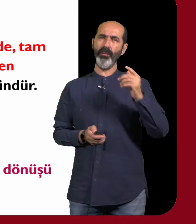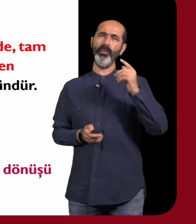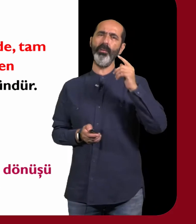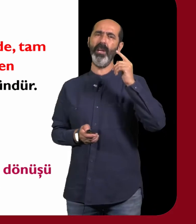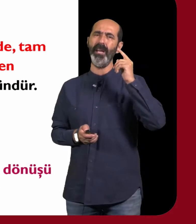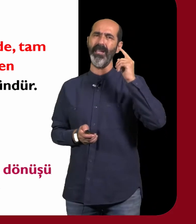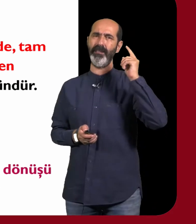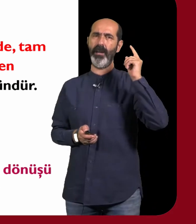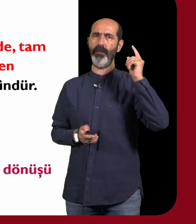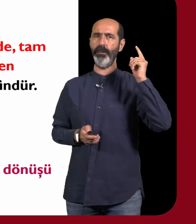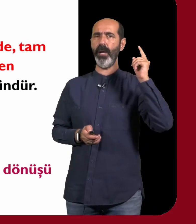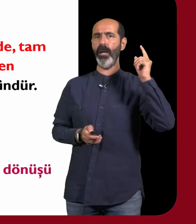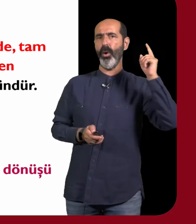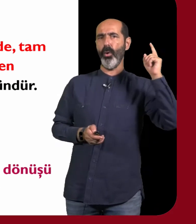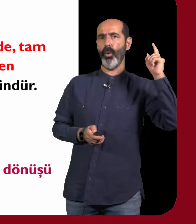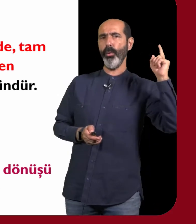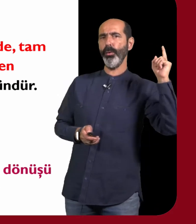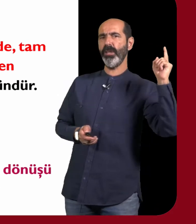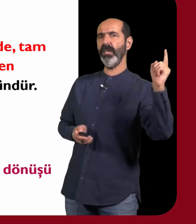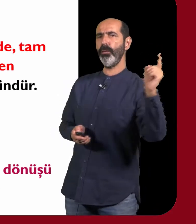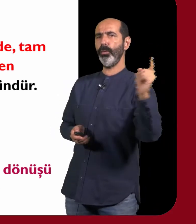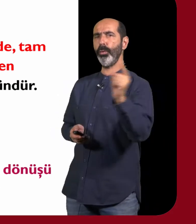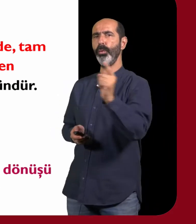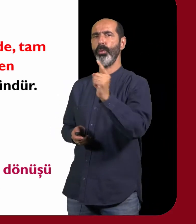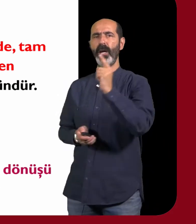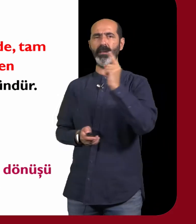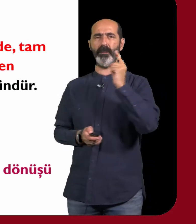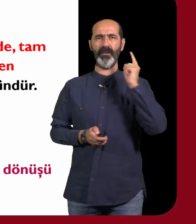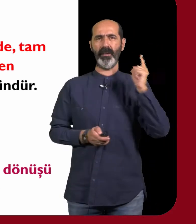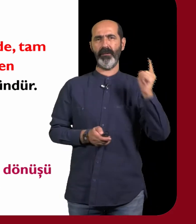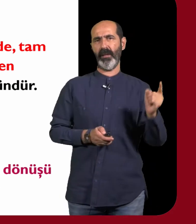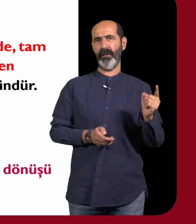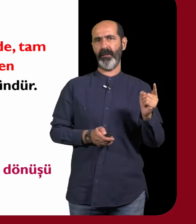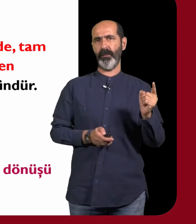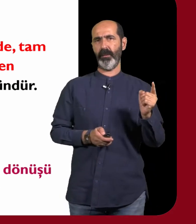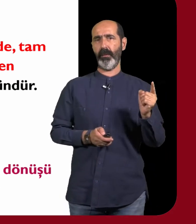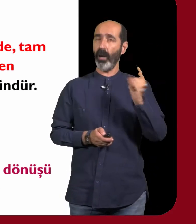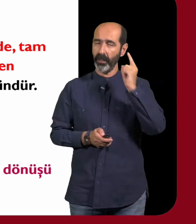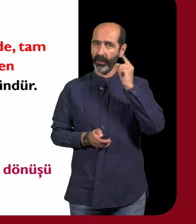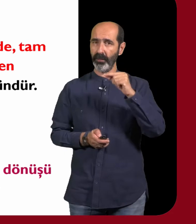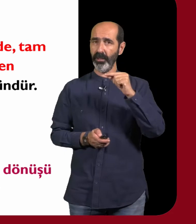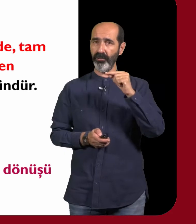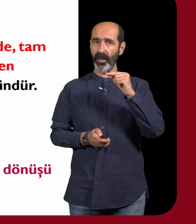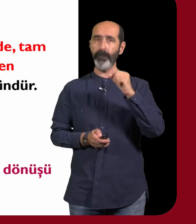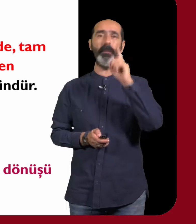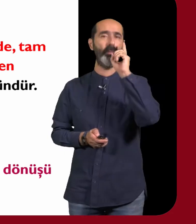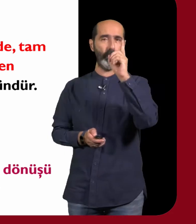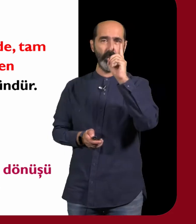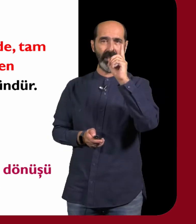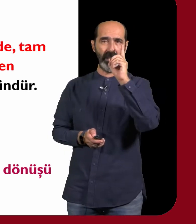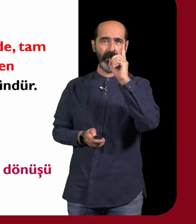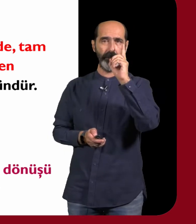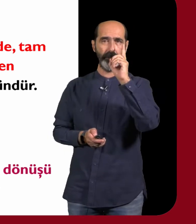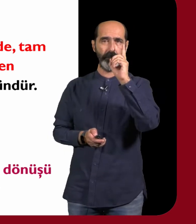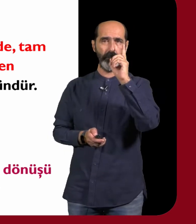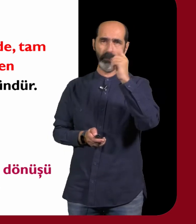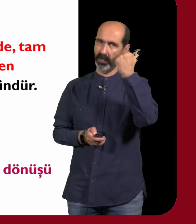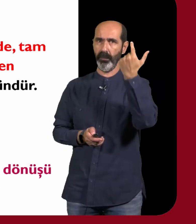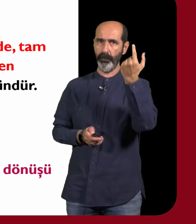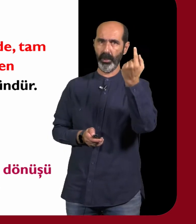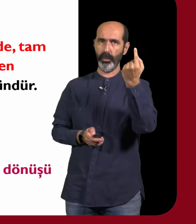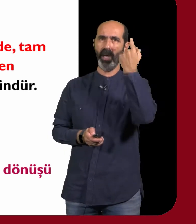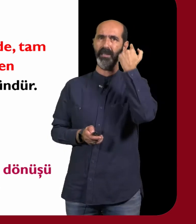Ayın Dünya etrafında 12 tur atmasına verilen isimdir ayrı deyince bir tur değil